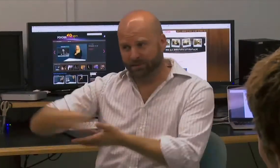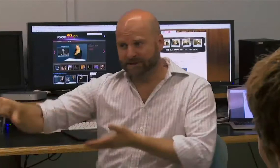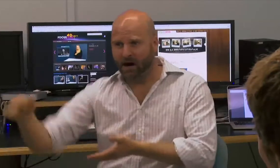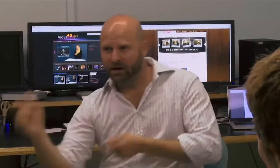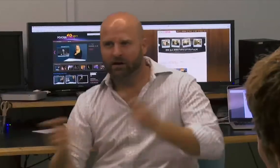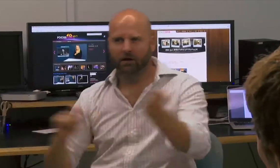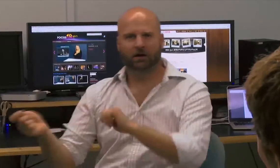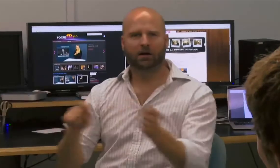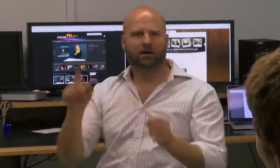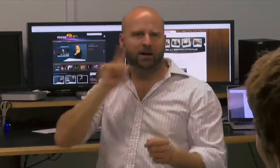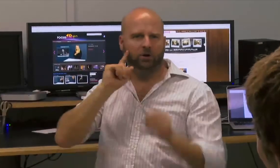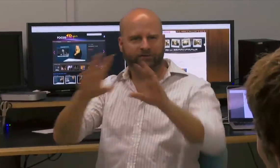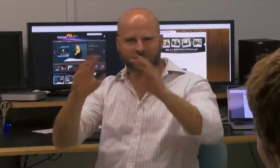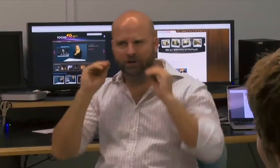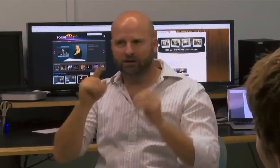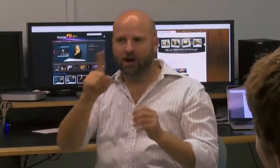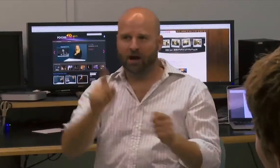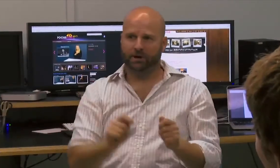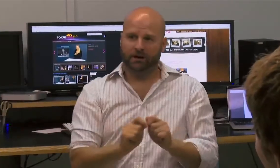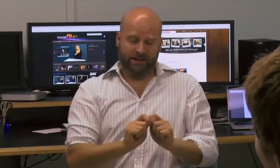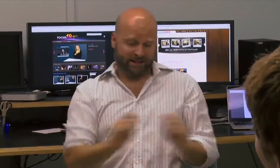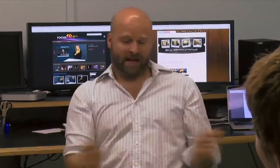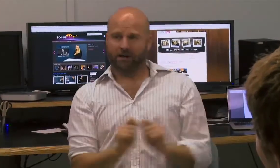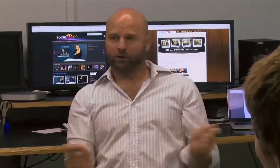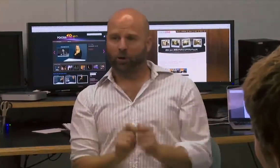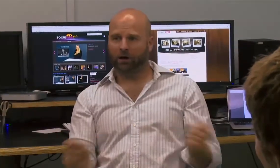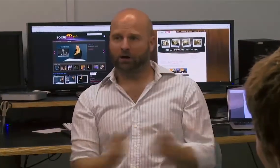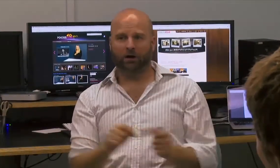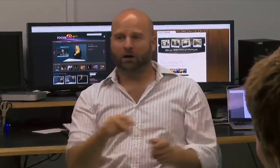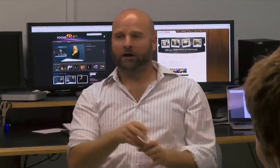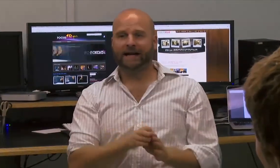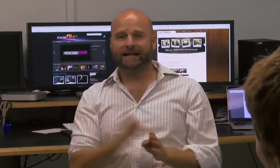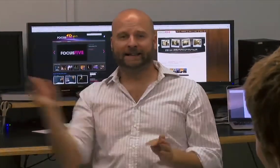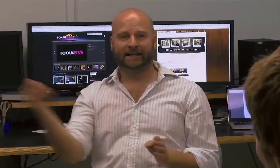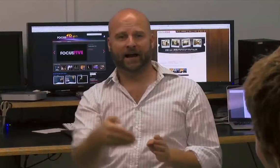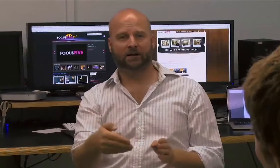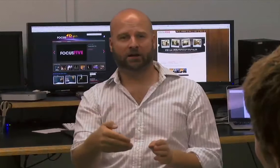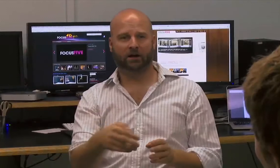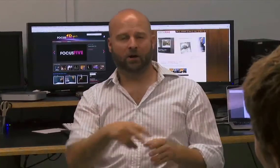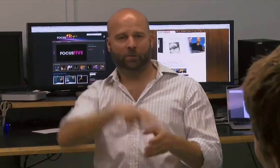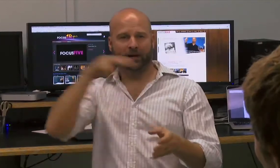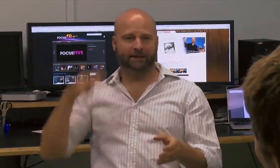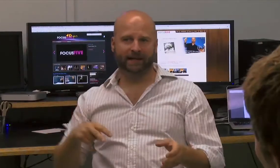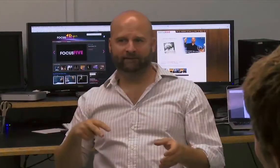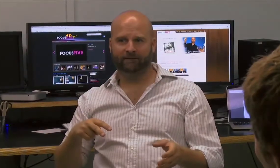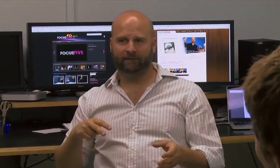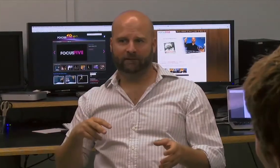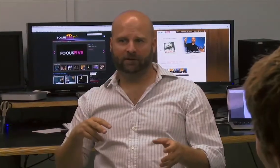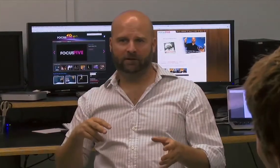die Frau umbringen und lalala, einfach so Sachen. Das verstehe ich schon. Das für so kurze Sachen, aber